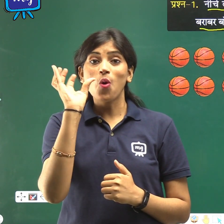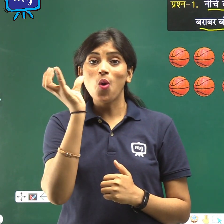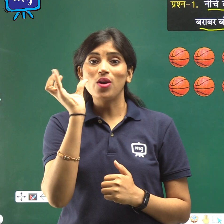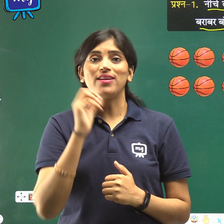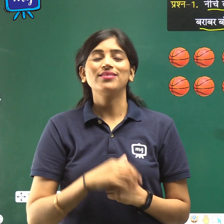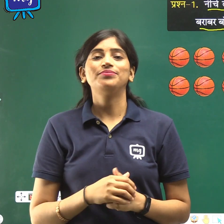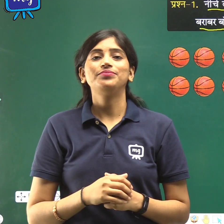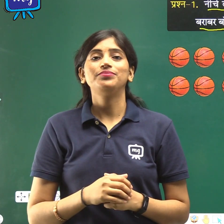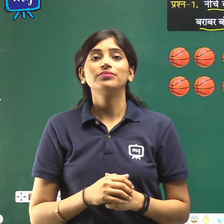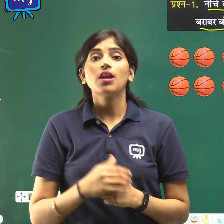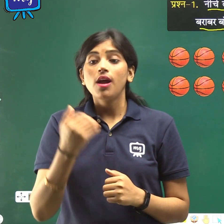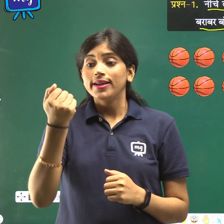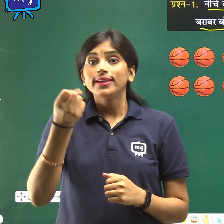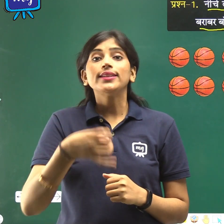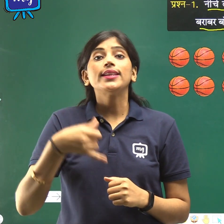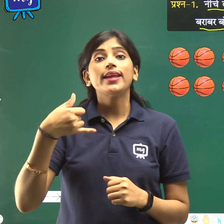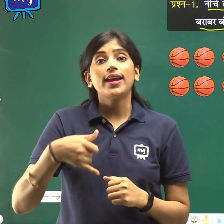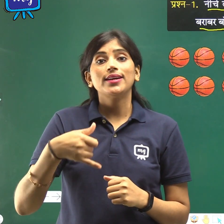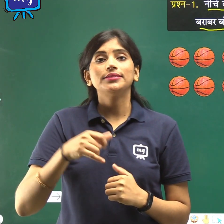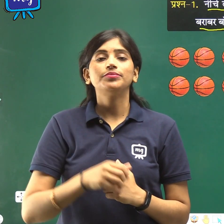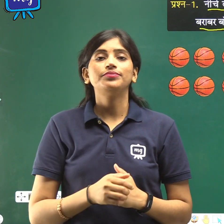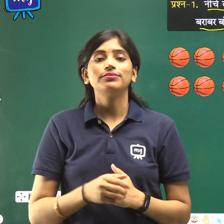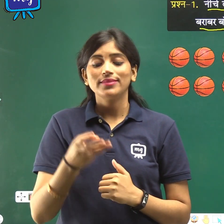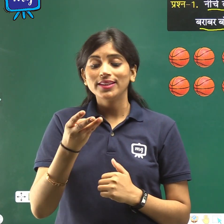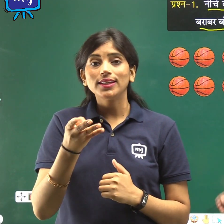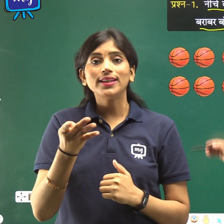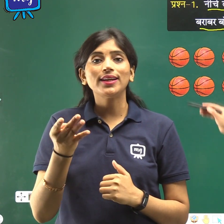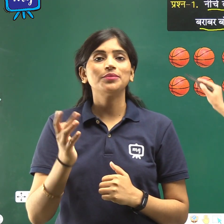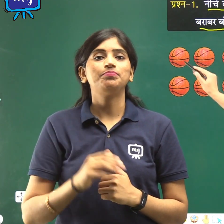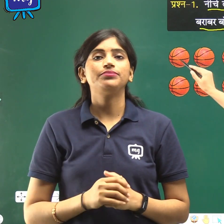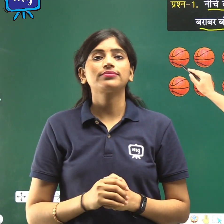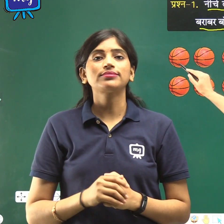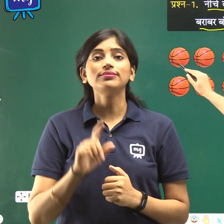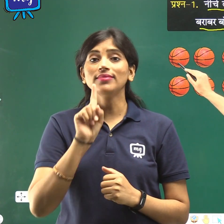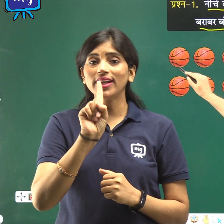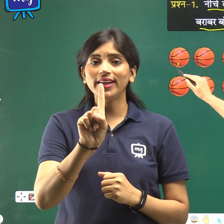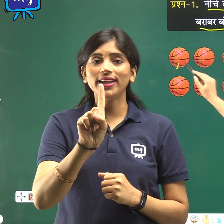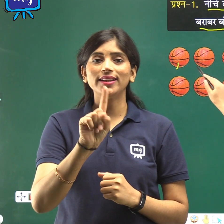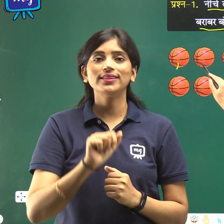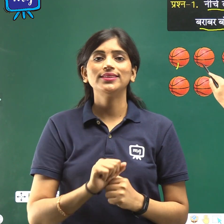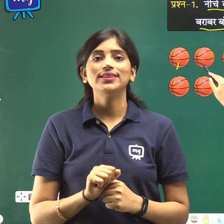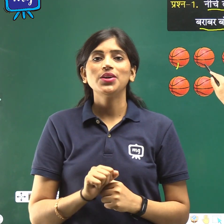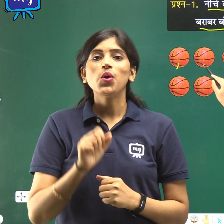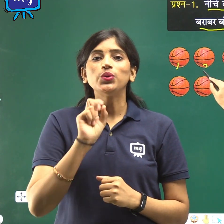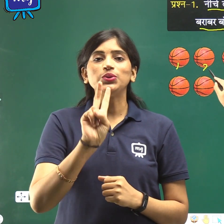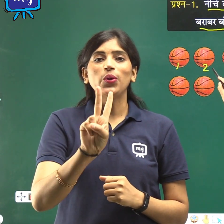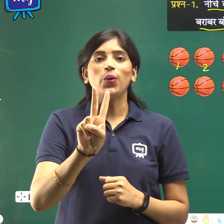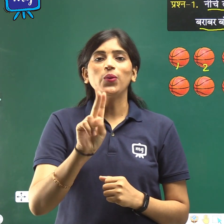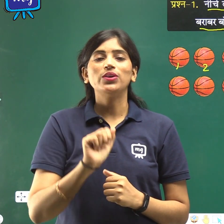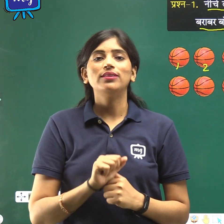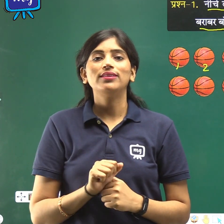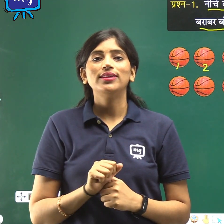बॉल। कितनी है? गिने। 1,